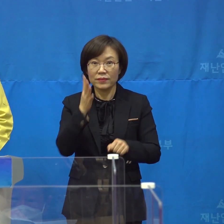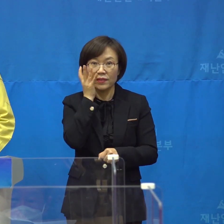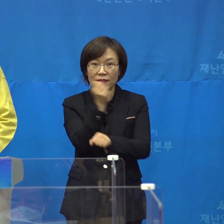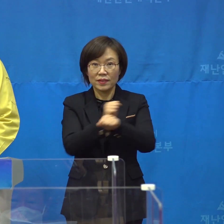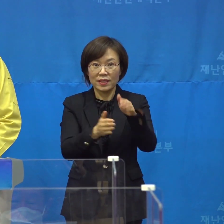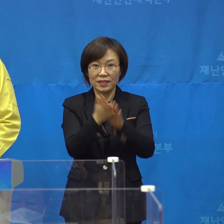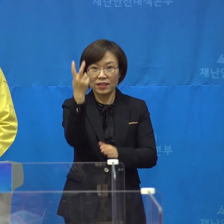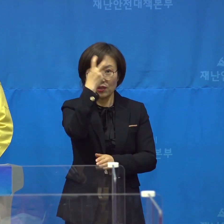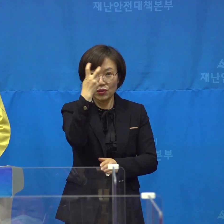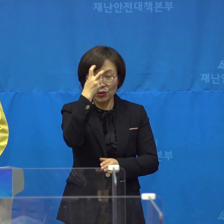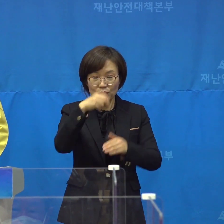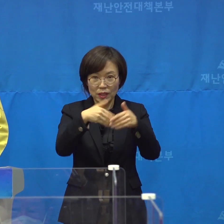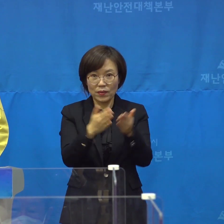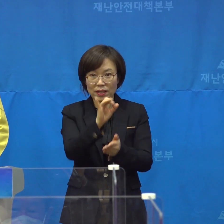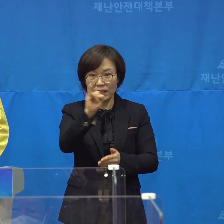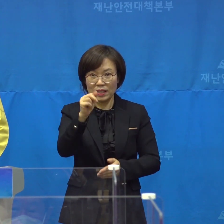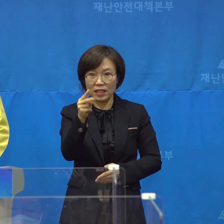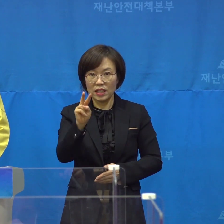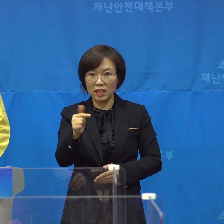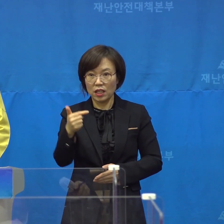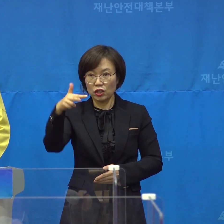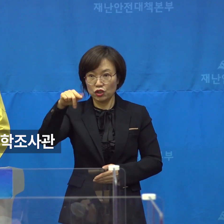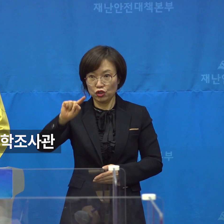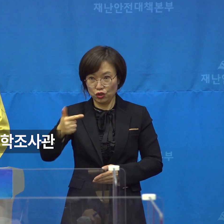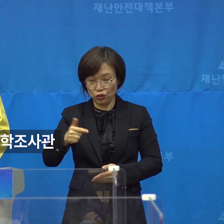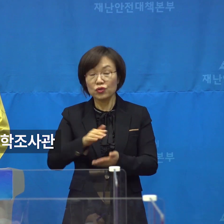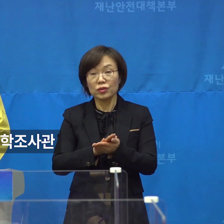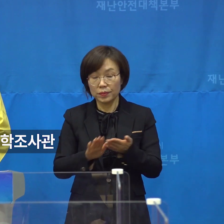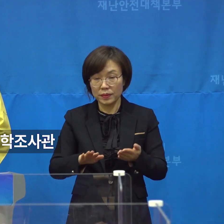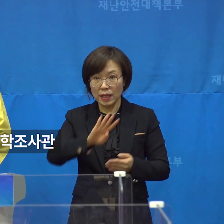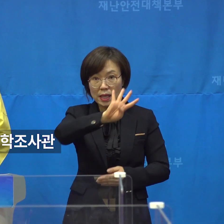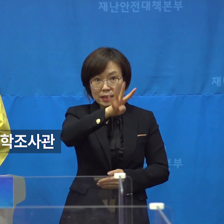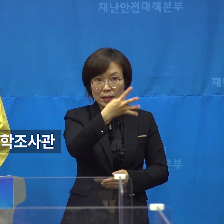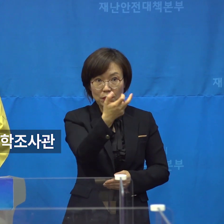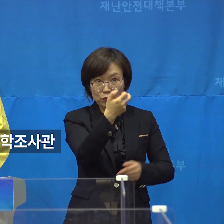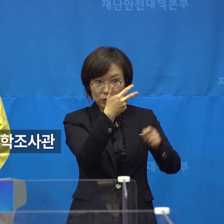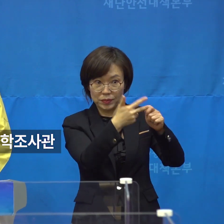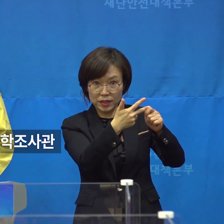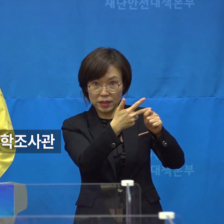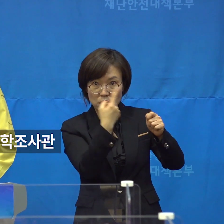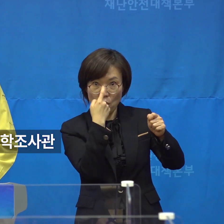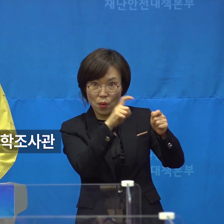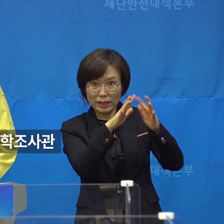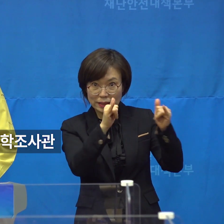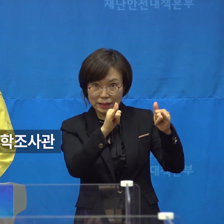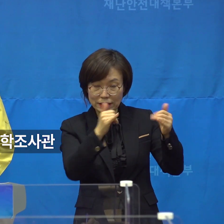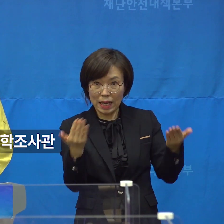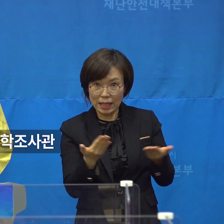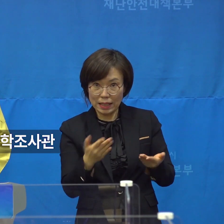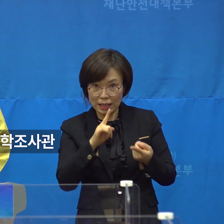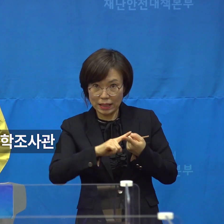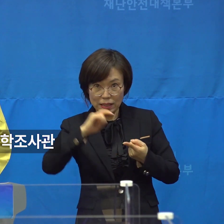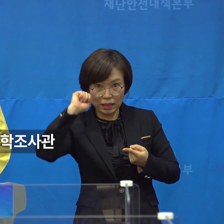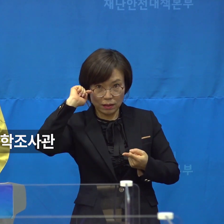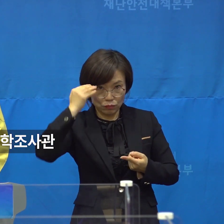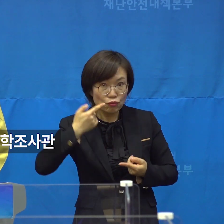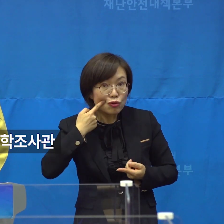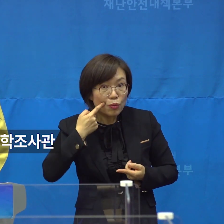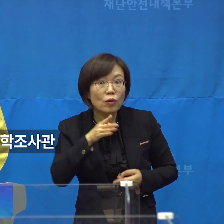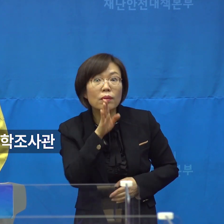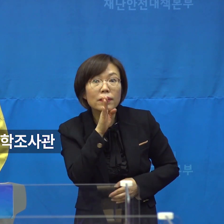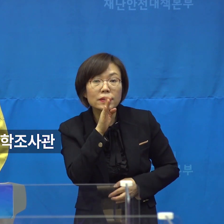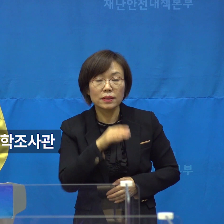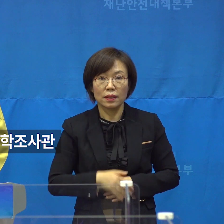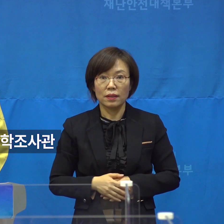안녕하십니까. 울산광역시 역학조사관 이현준입니다. 기자님께서 497번 확진자의 직업을 지금 물어보신 것